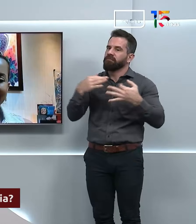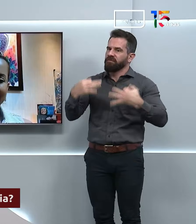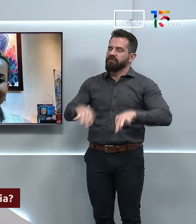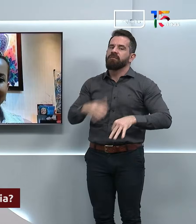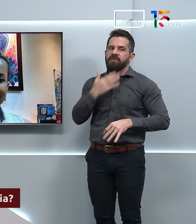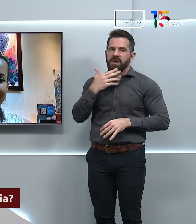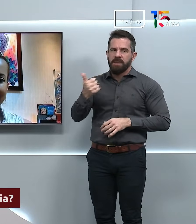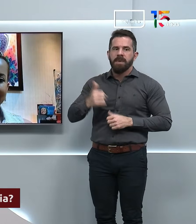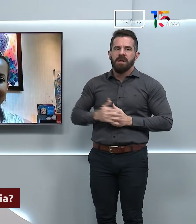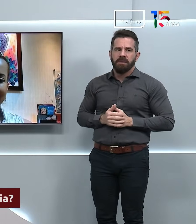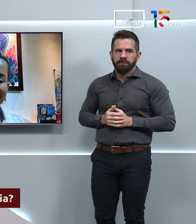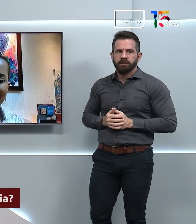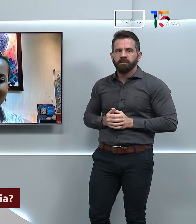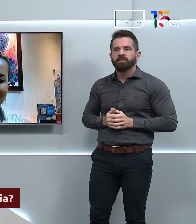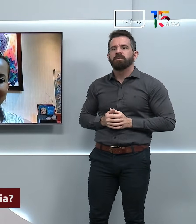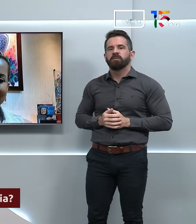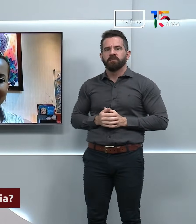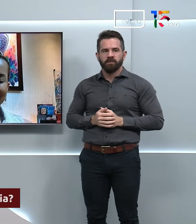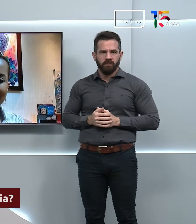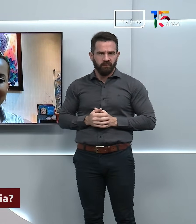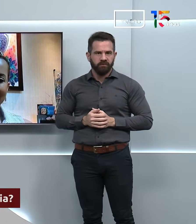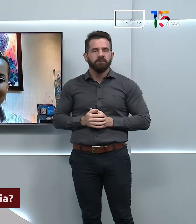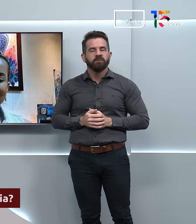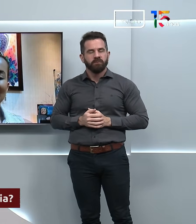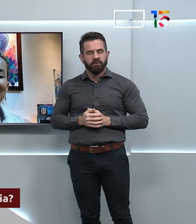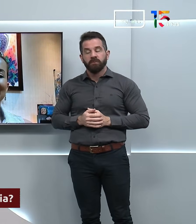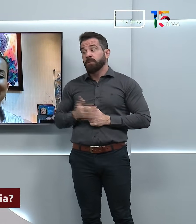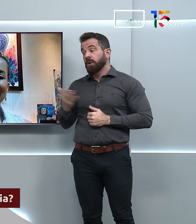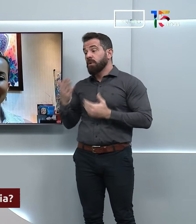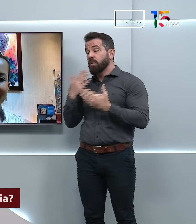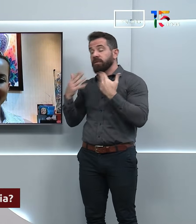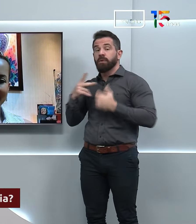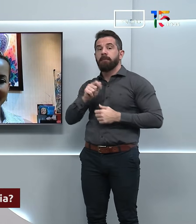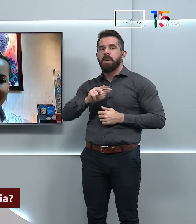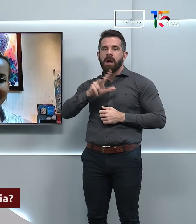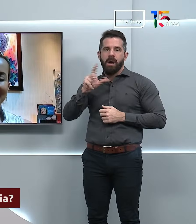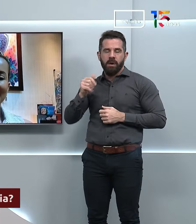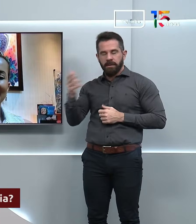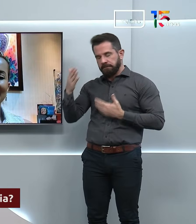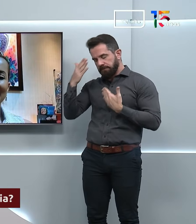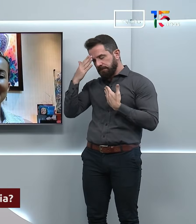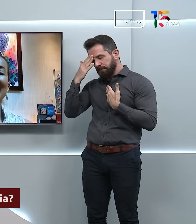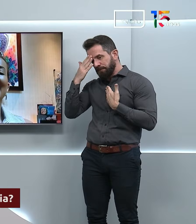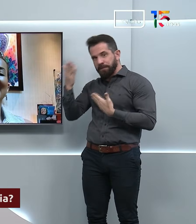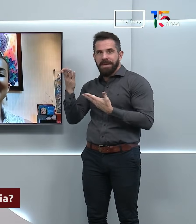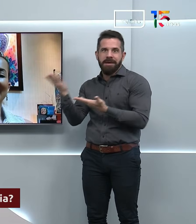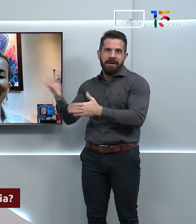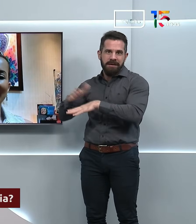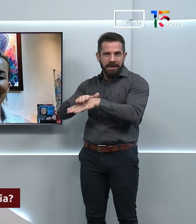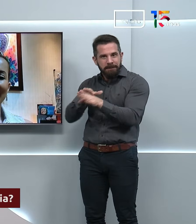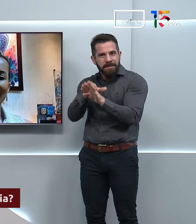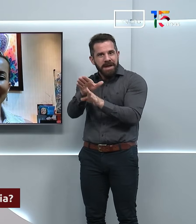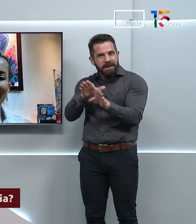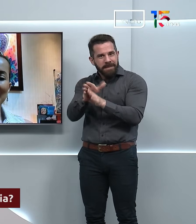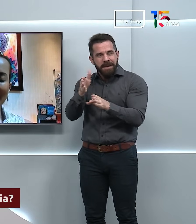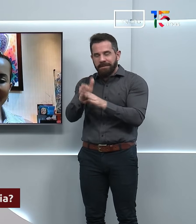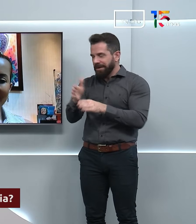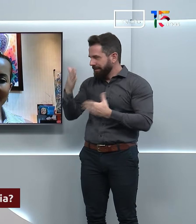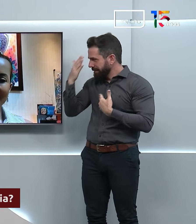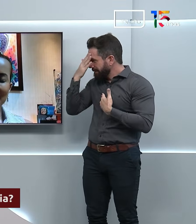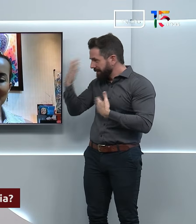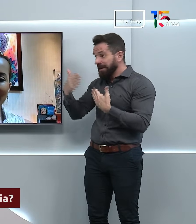A gente conversou com a Paula Azevedo, dermatologista. Muito obrigada, doutora, pelas suas orientações. Até